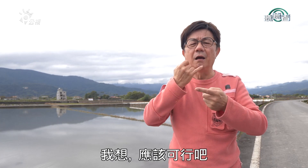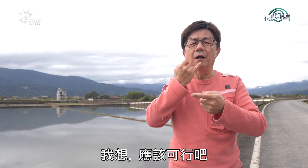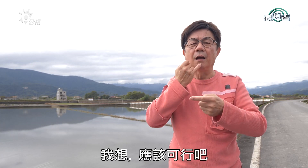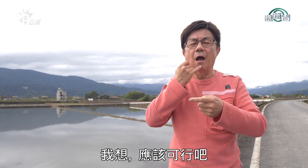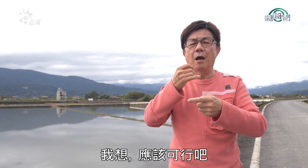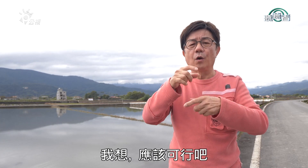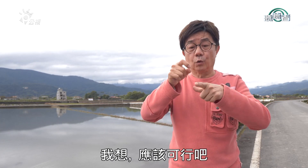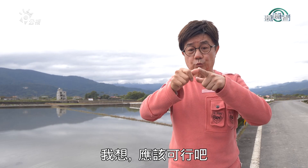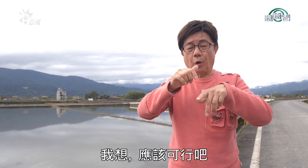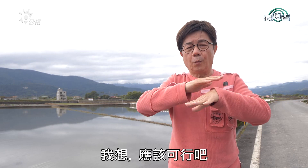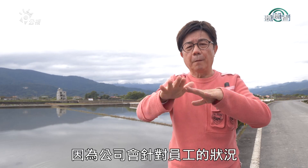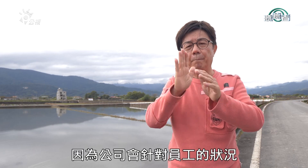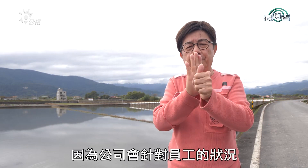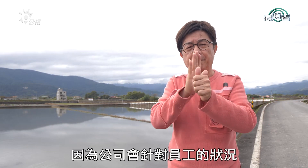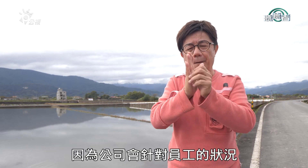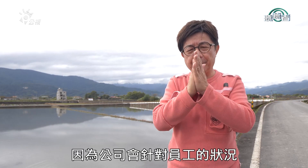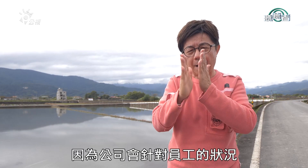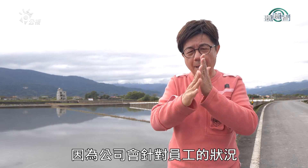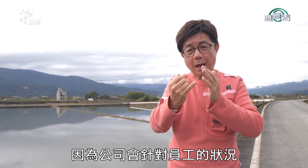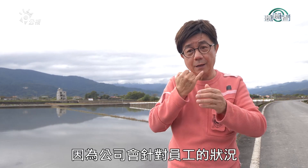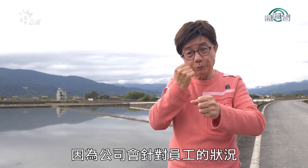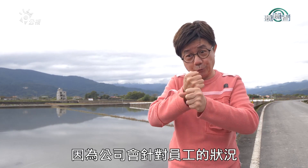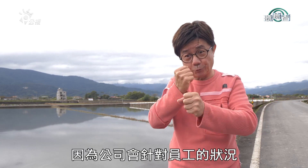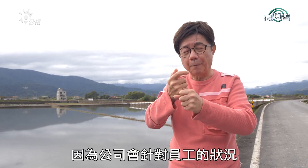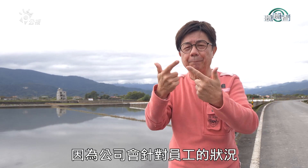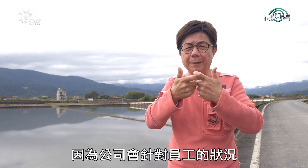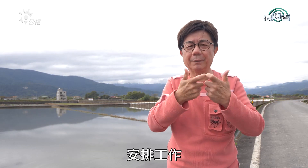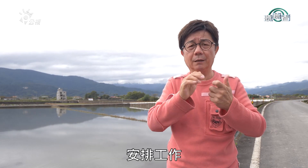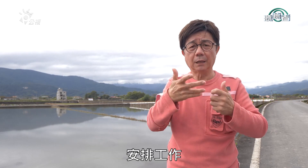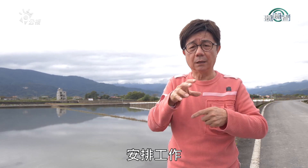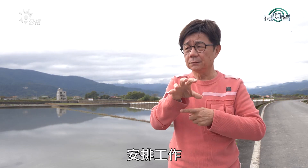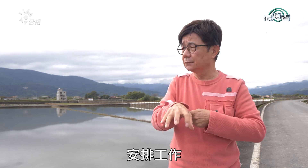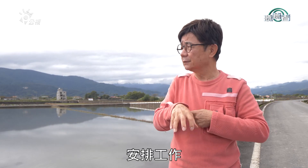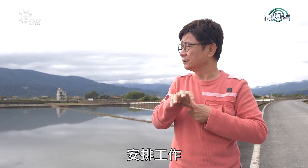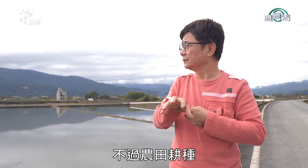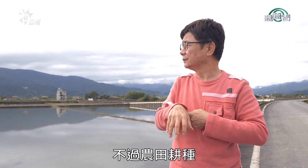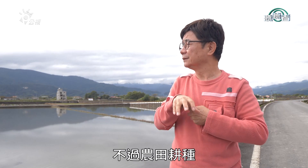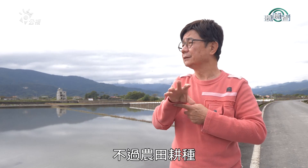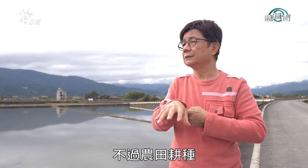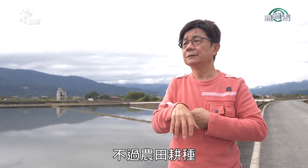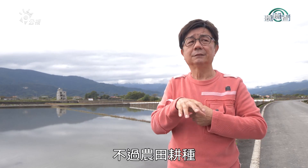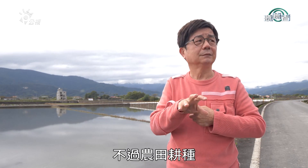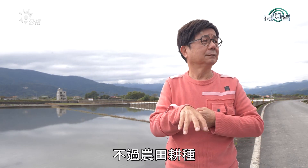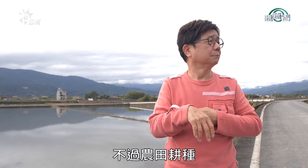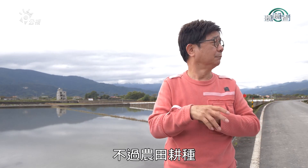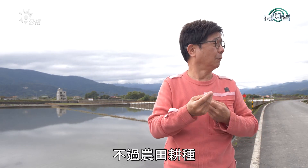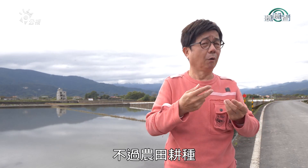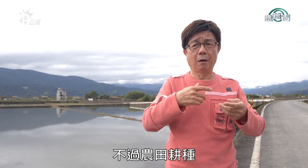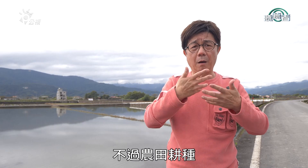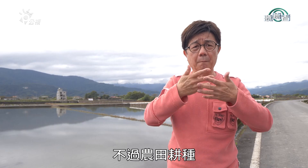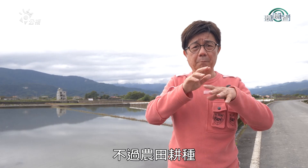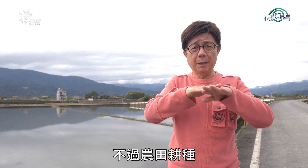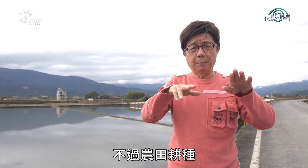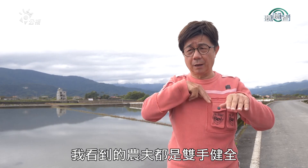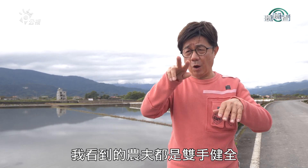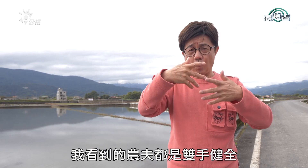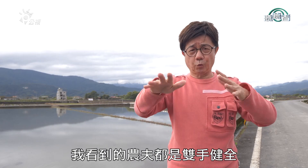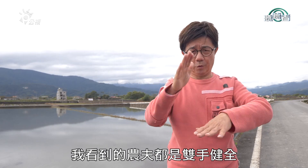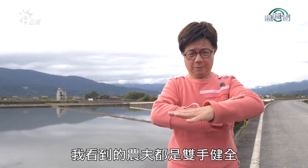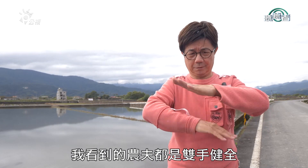该可行吧，因为公司会针对员工的状况安排工作。不过农田耕种，我看到的农夫